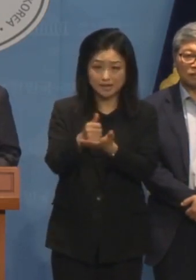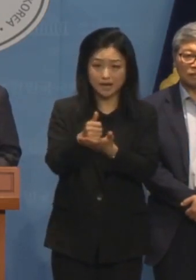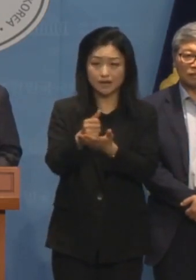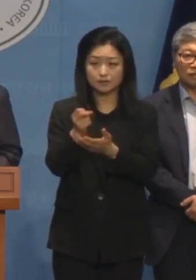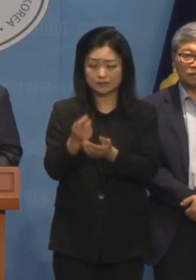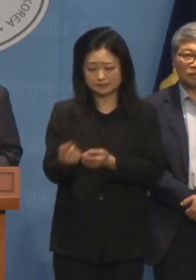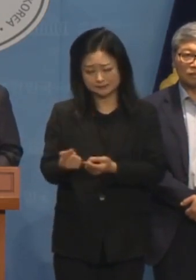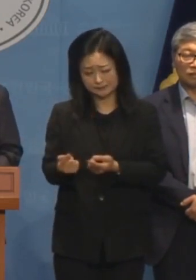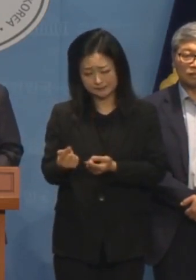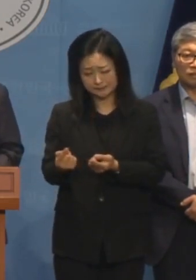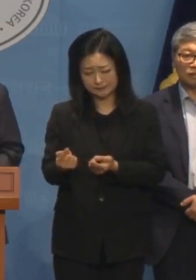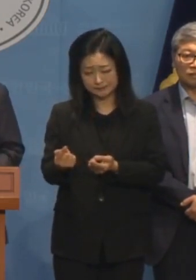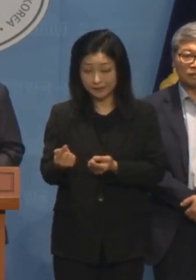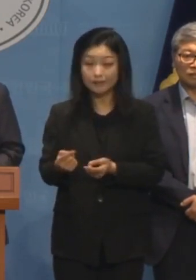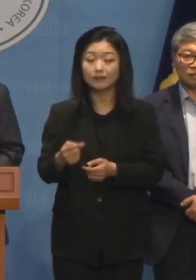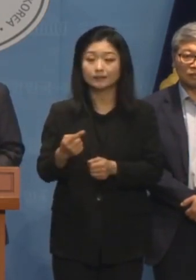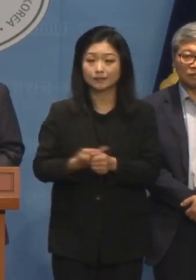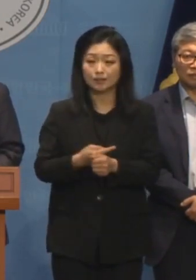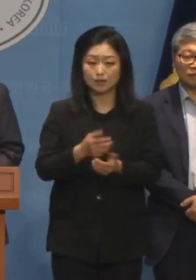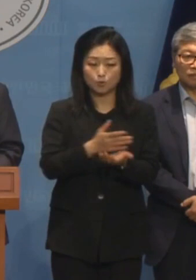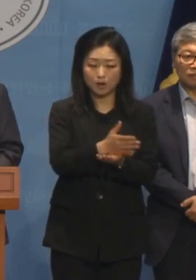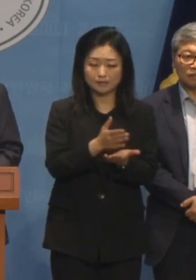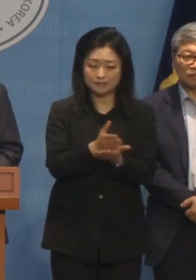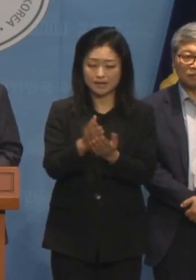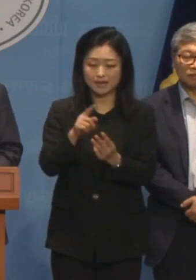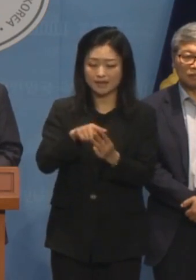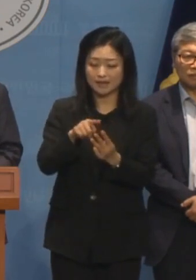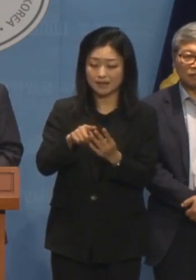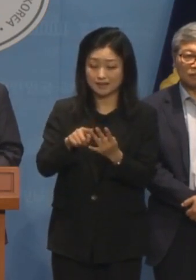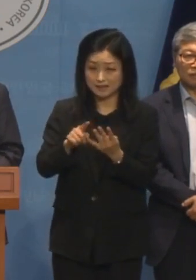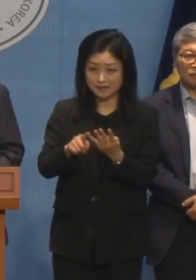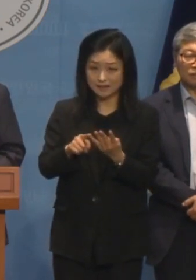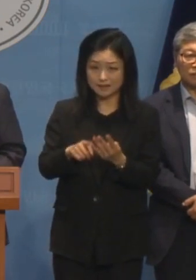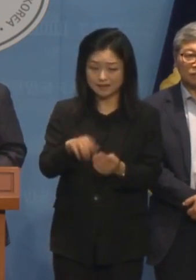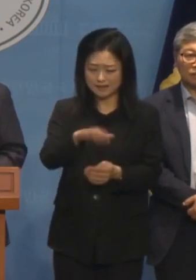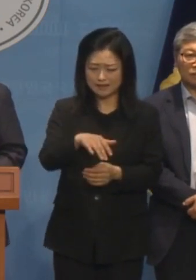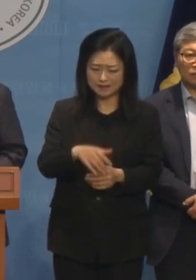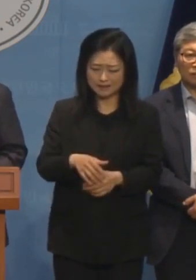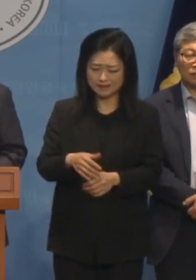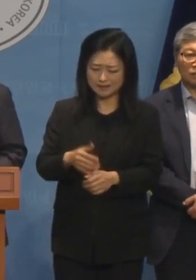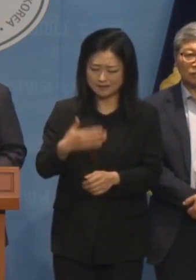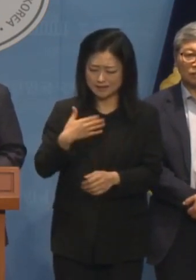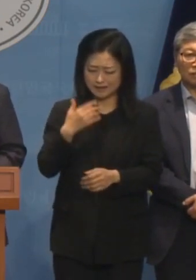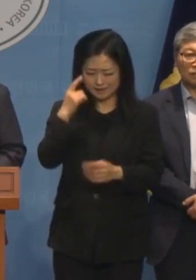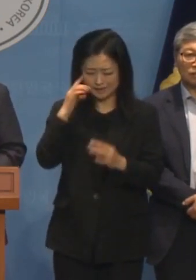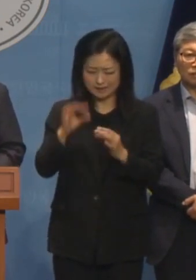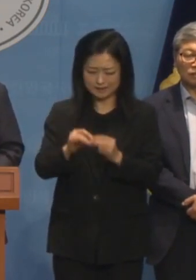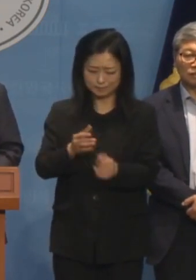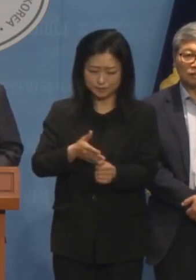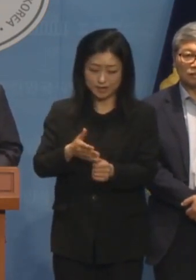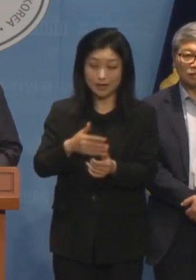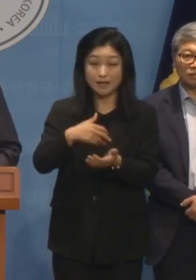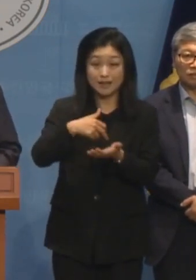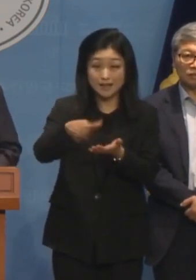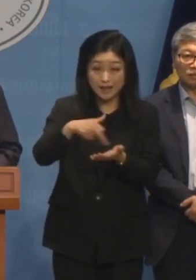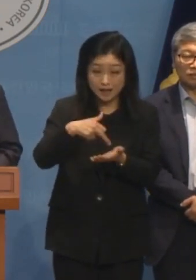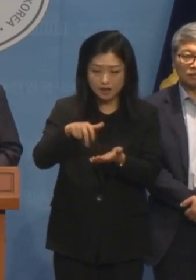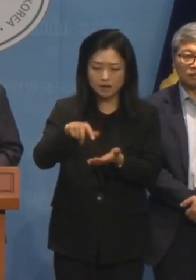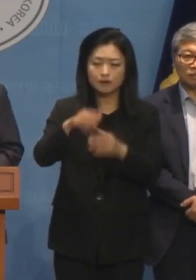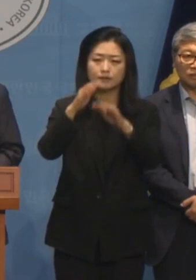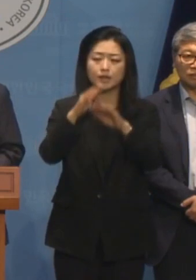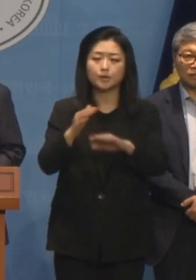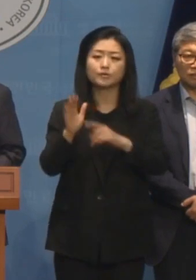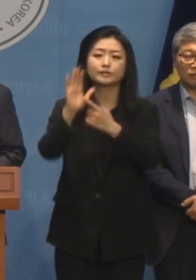사전 조율했다며 분과장들의 적극 지지를 부탁하는 메시지를 올렸던 사건은 빙산의 일각에